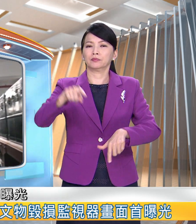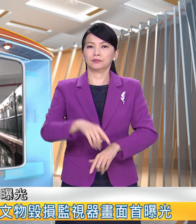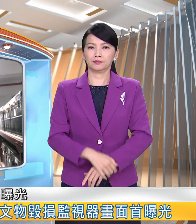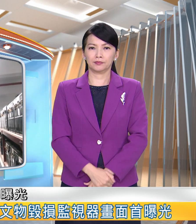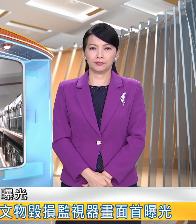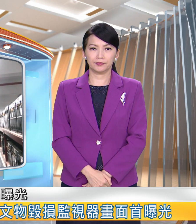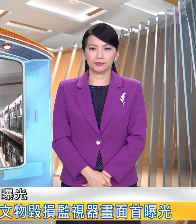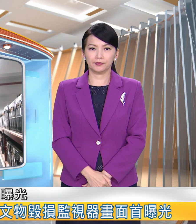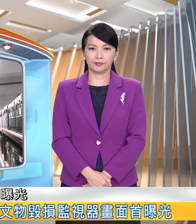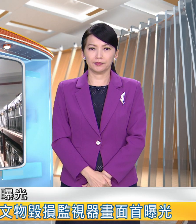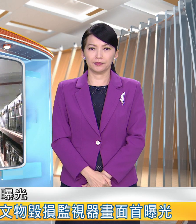度曝光。